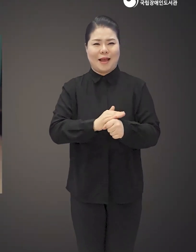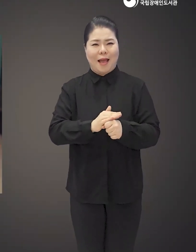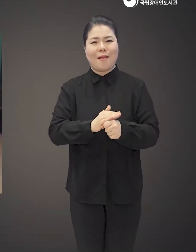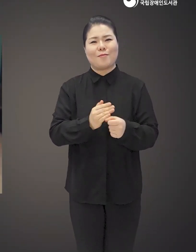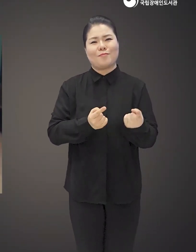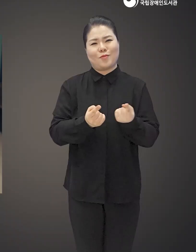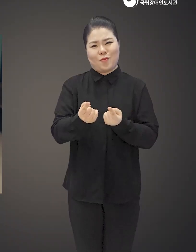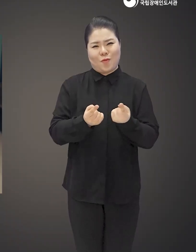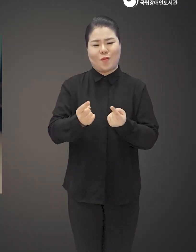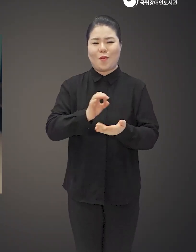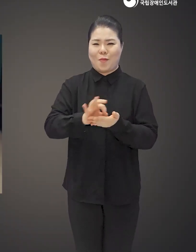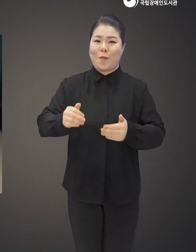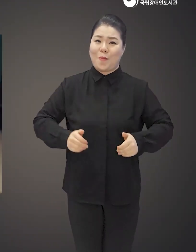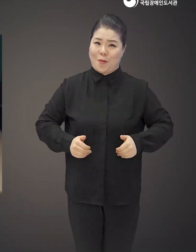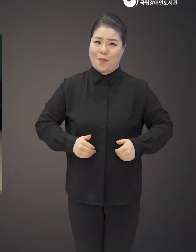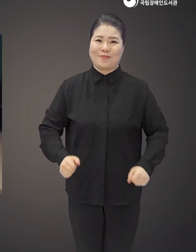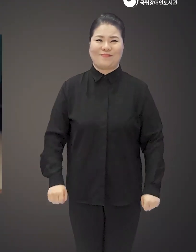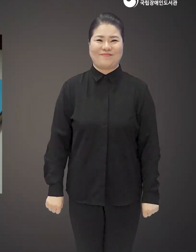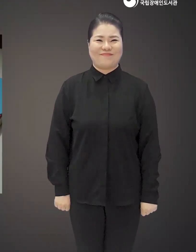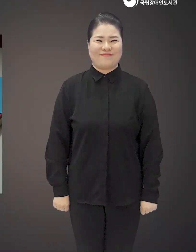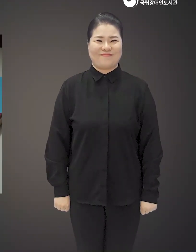현명한 소비를 할 수 있어야겠습니다.